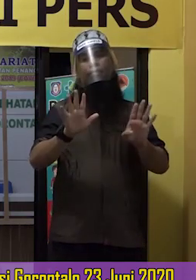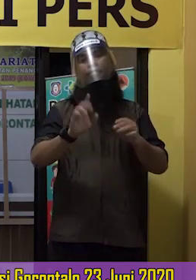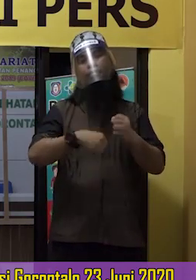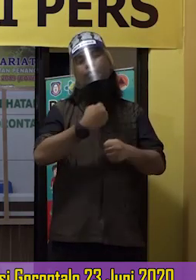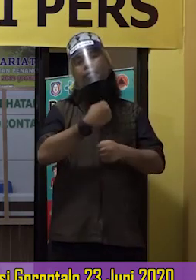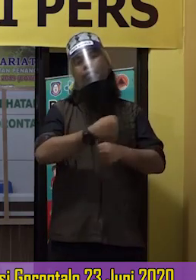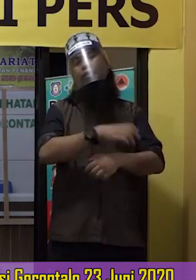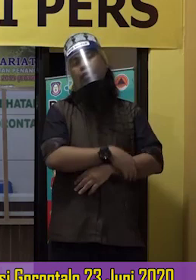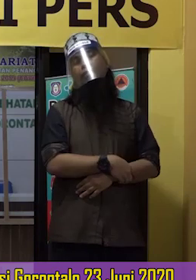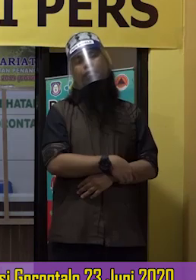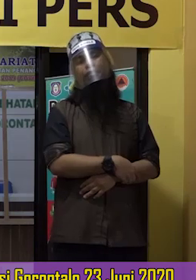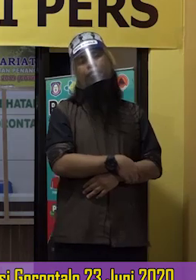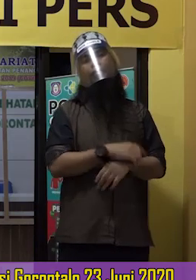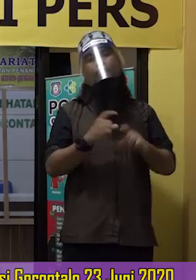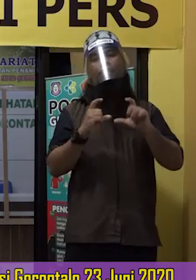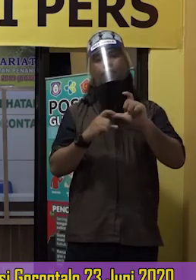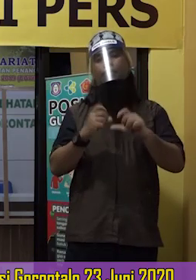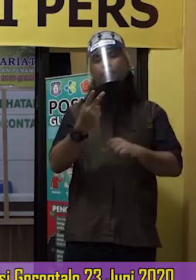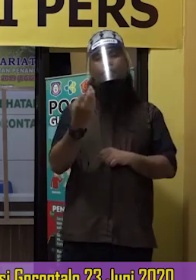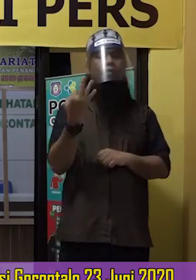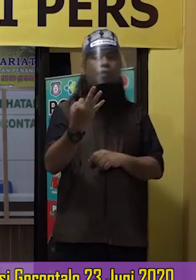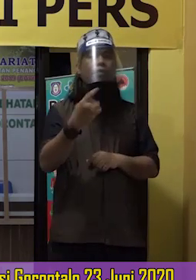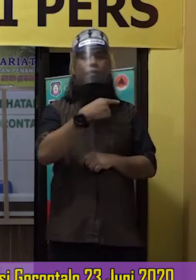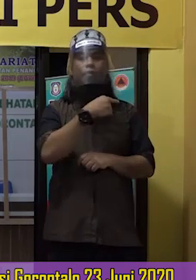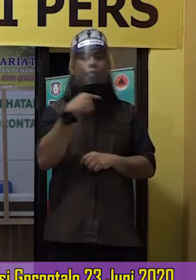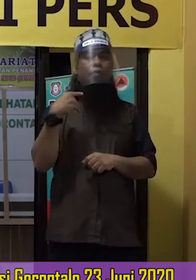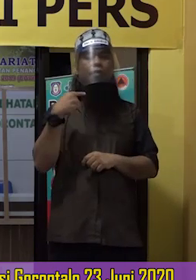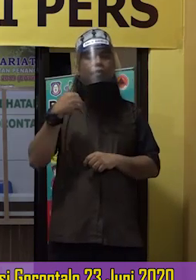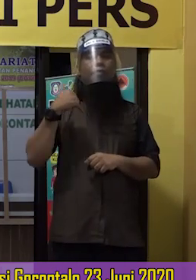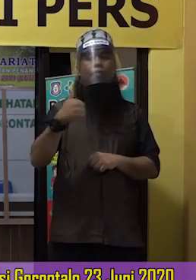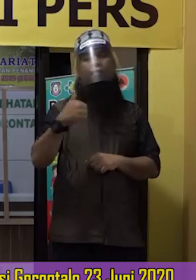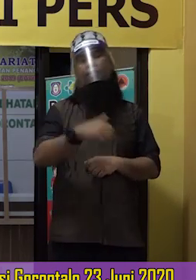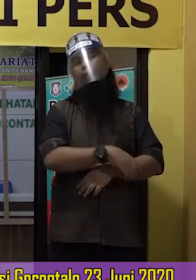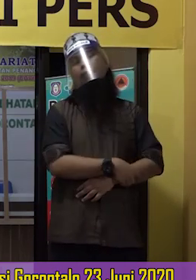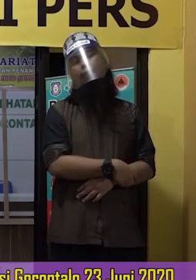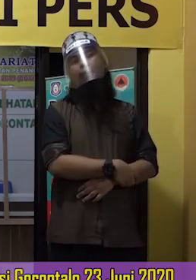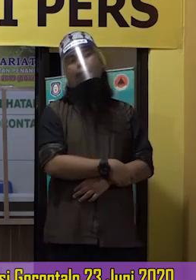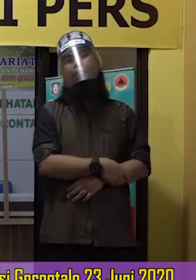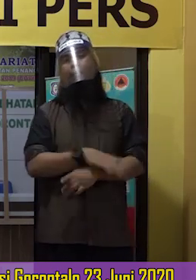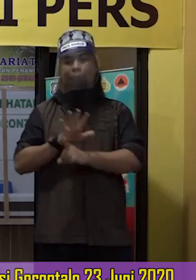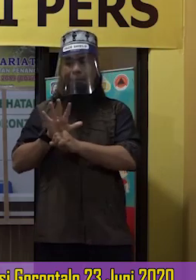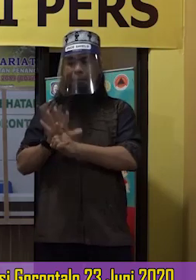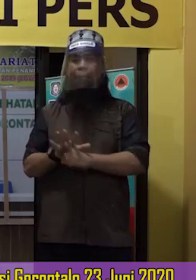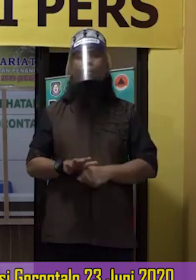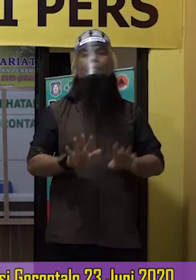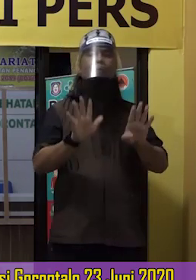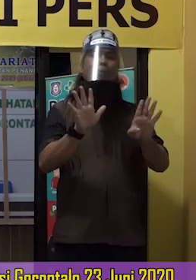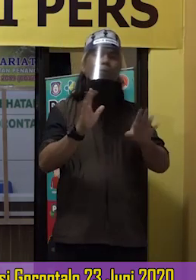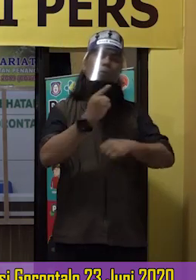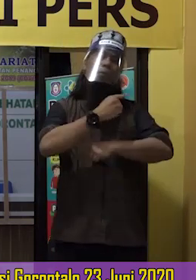tahun. Hasil swab yang kedua dan ketiga PCR-nya negatif, dirawat selama 9